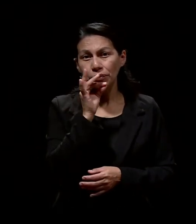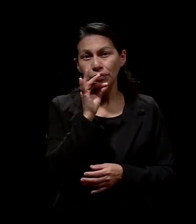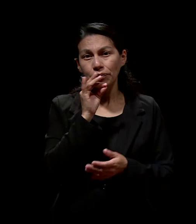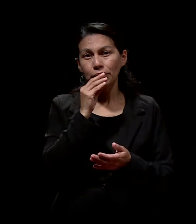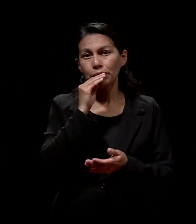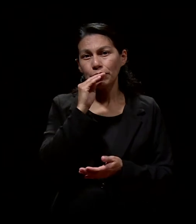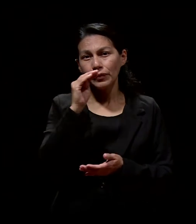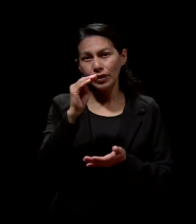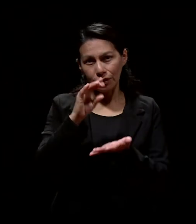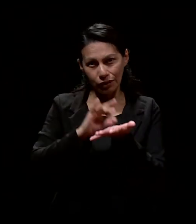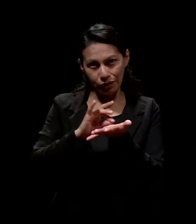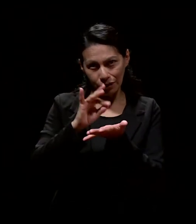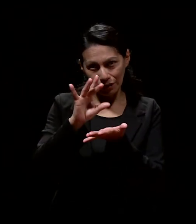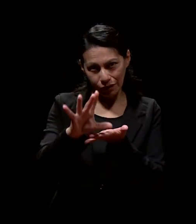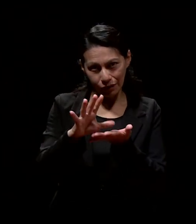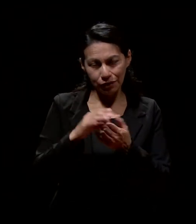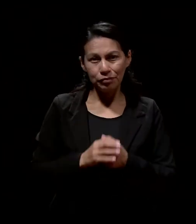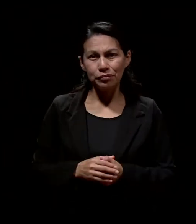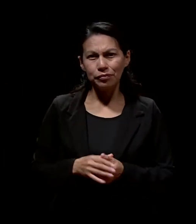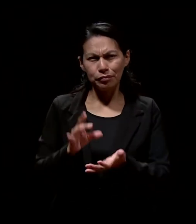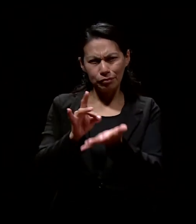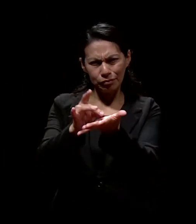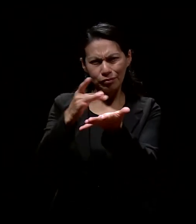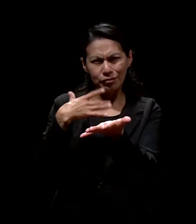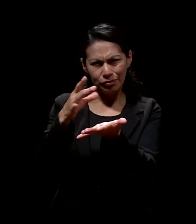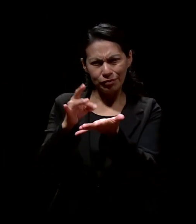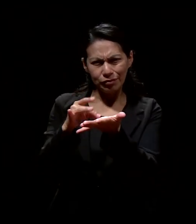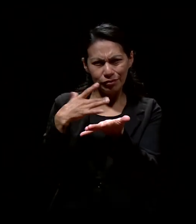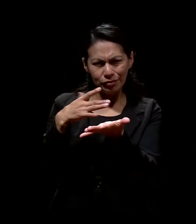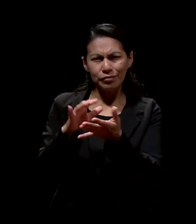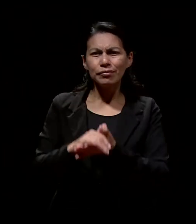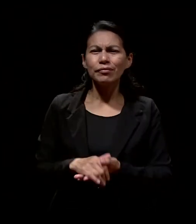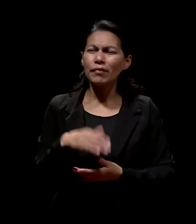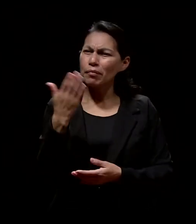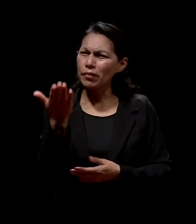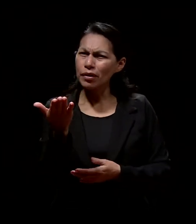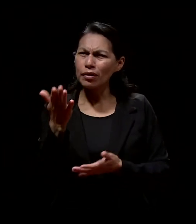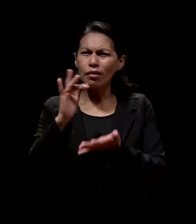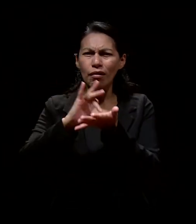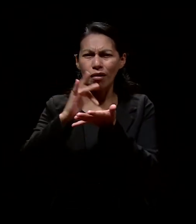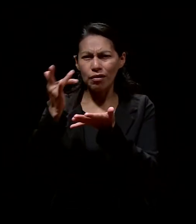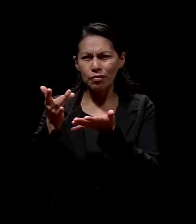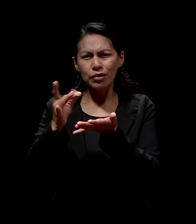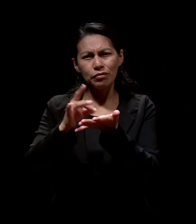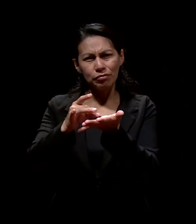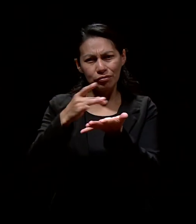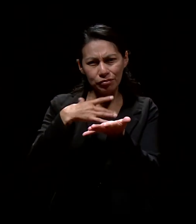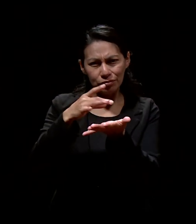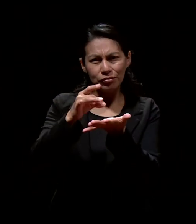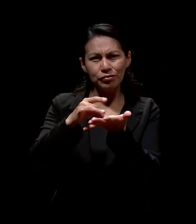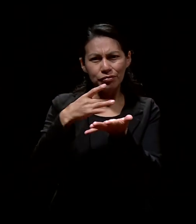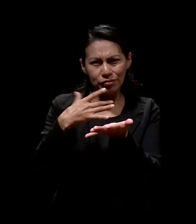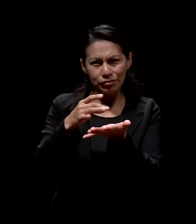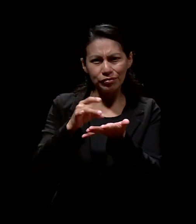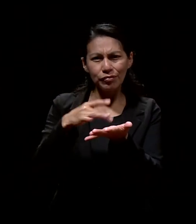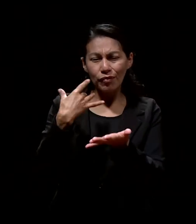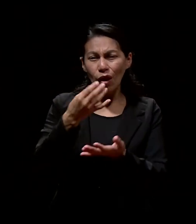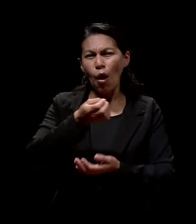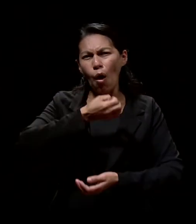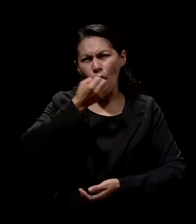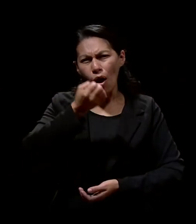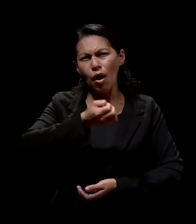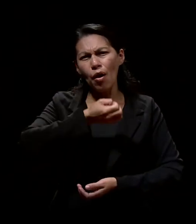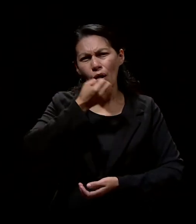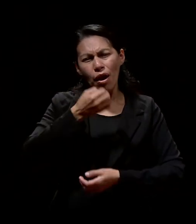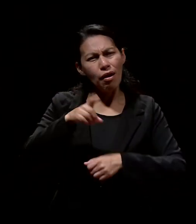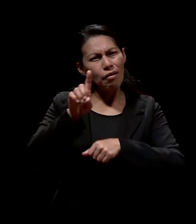pedidos de oración al programa y también sus agradecimientos. Y estaremos orando por